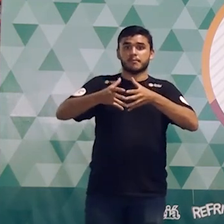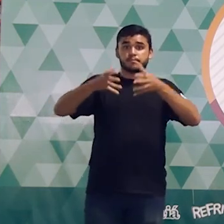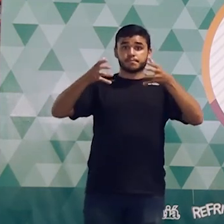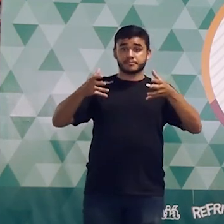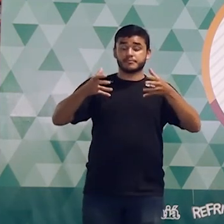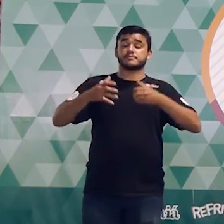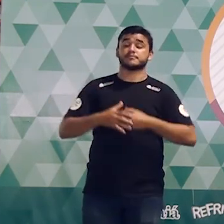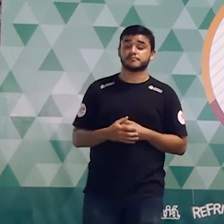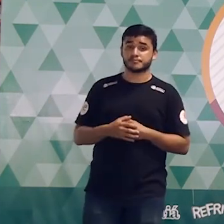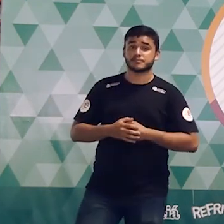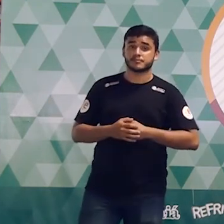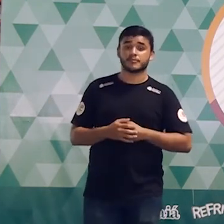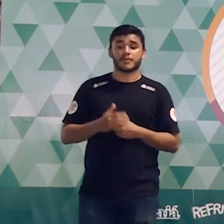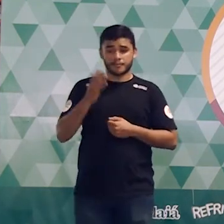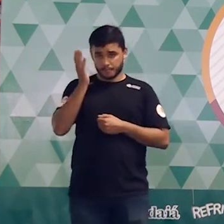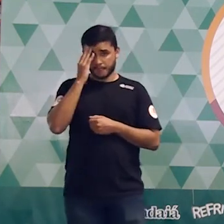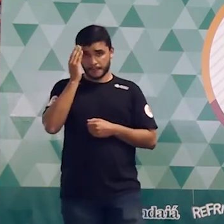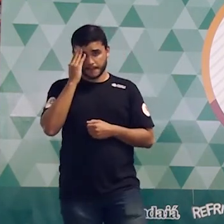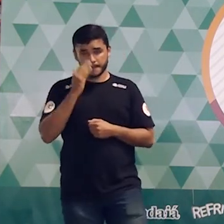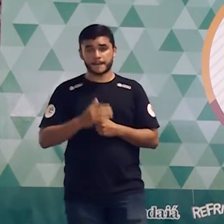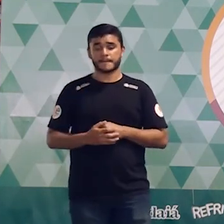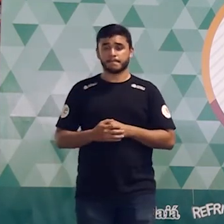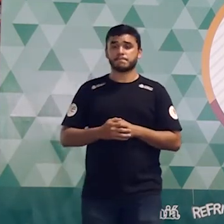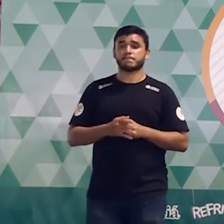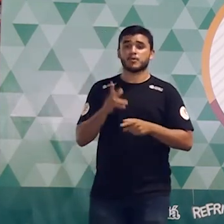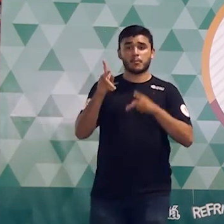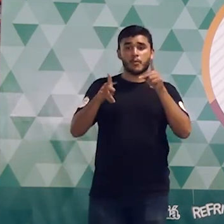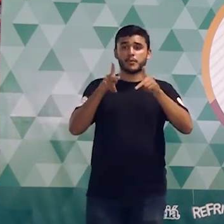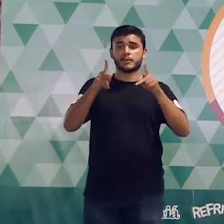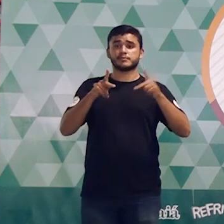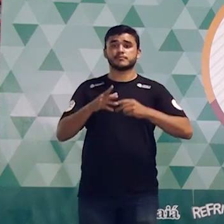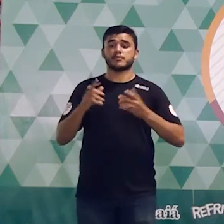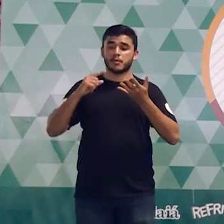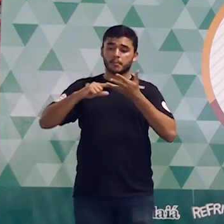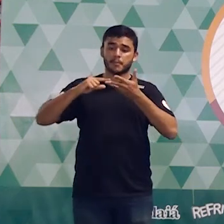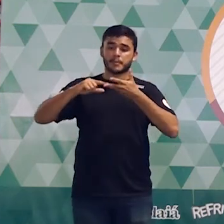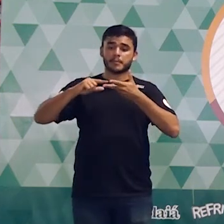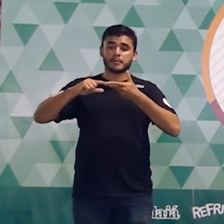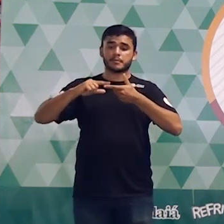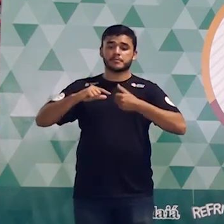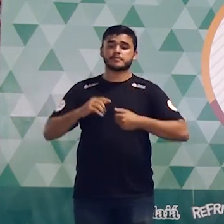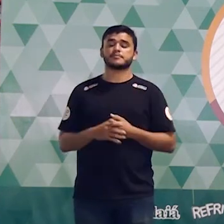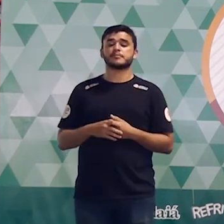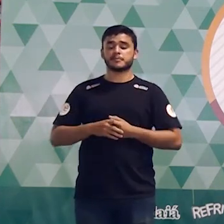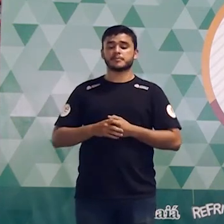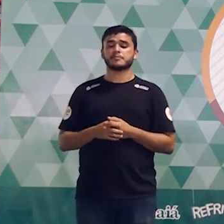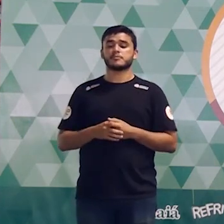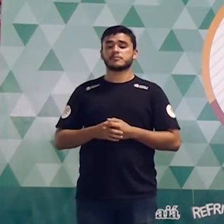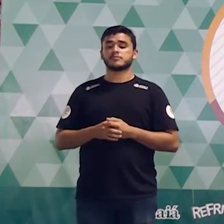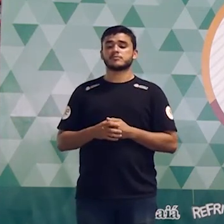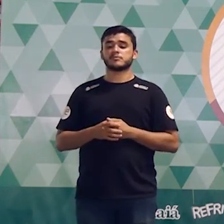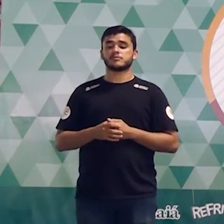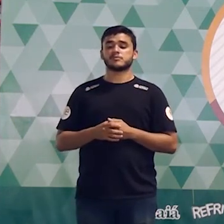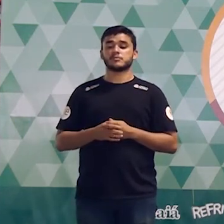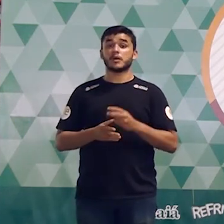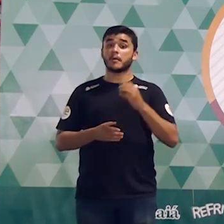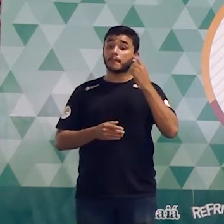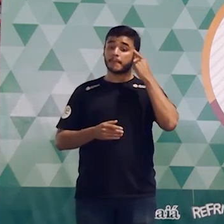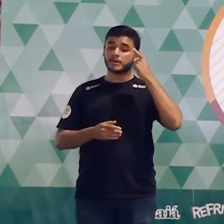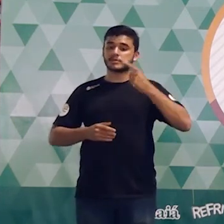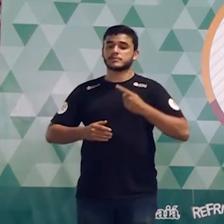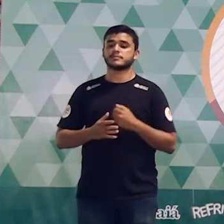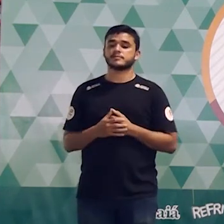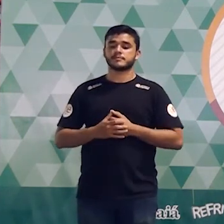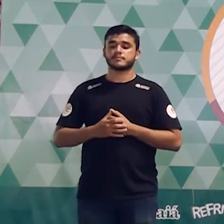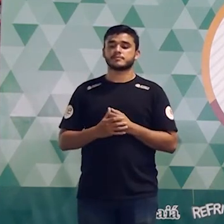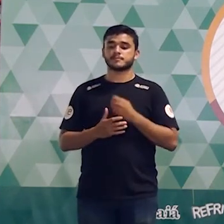o número. Pronto, é assim que funciona a população. Certo? Você contabiliza dessa maneira. Quando acontece uma coisa dessa, o país aumenta na